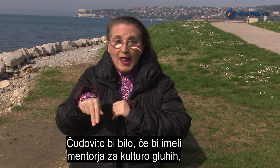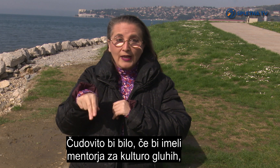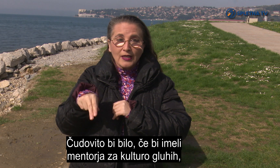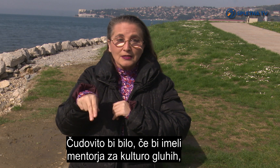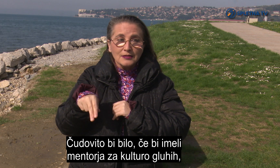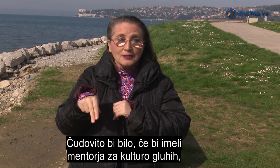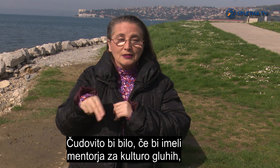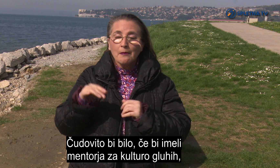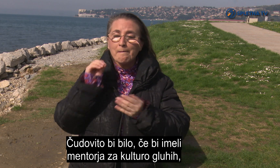imeli